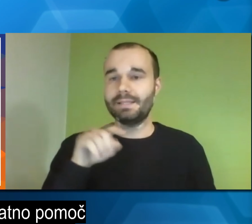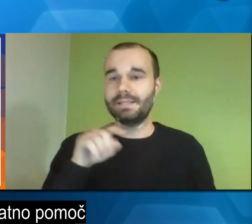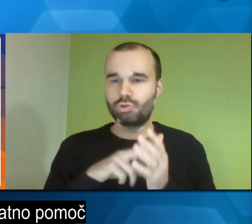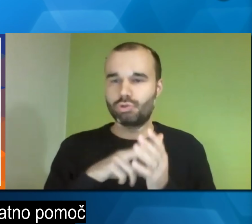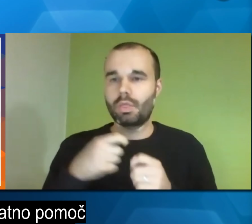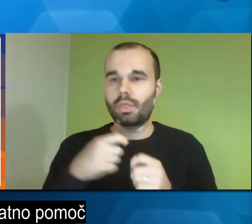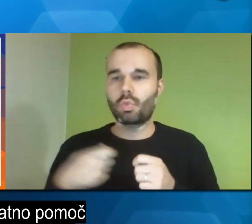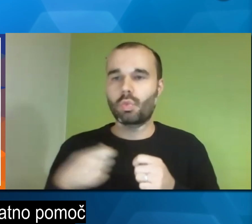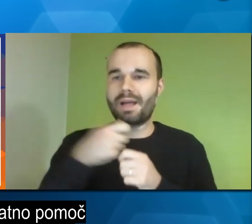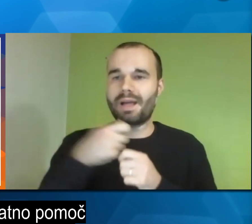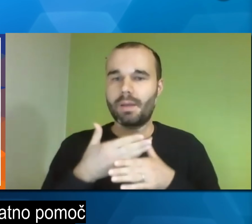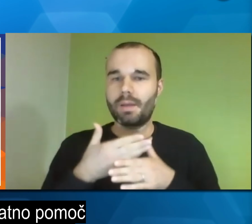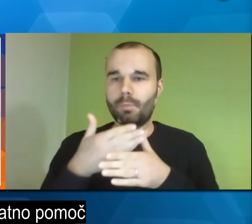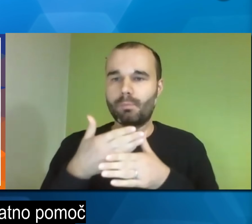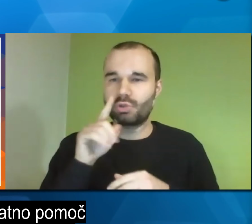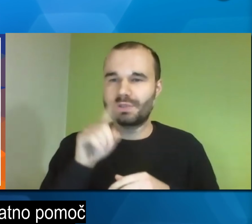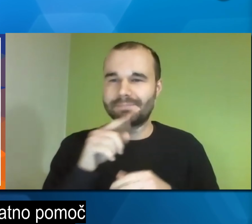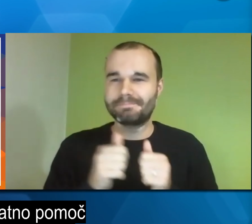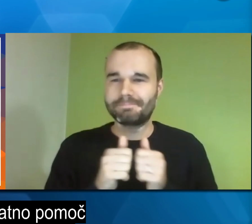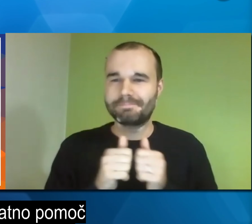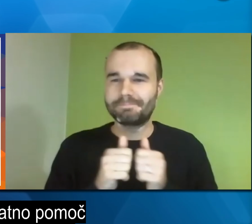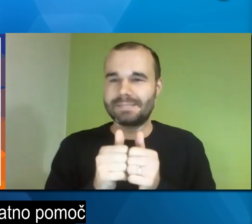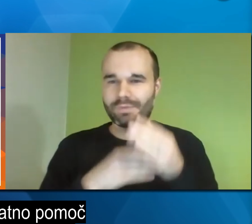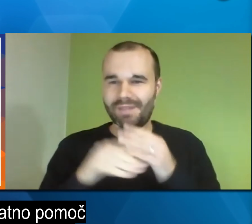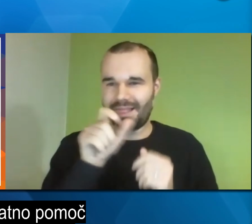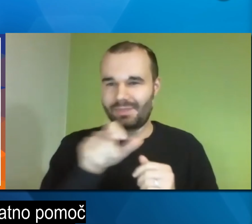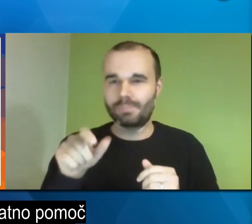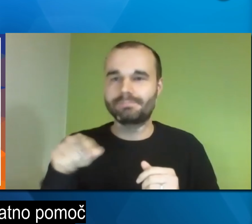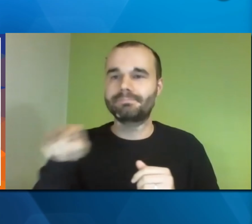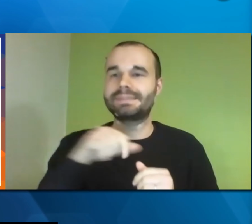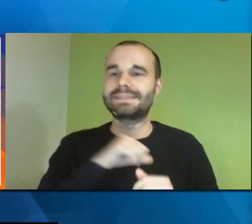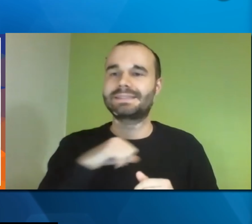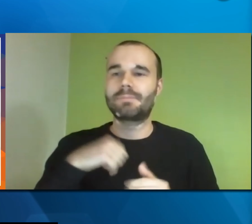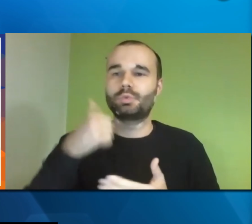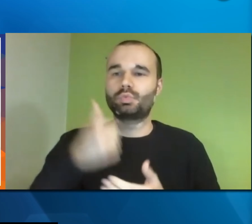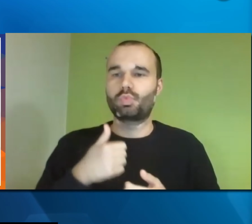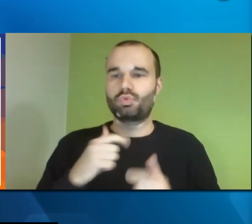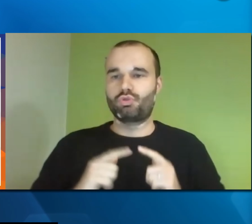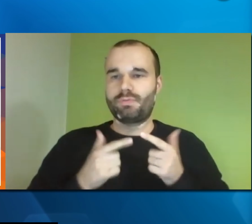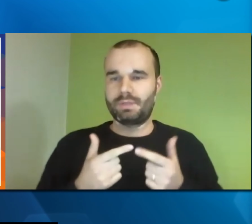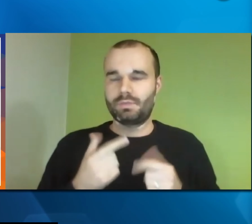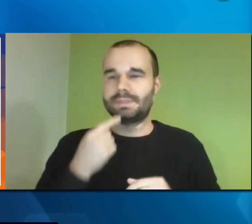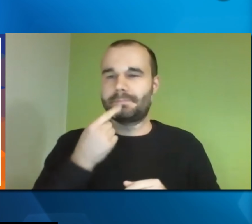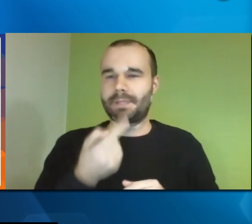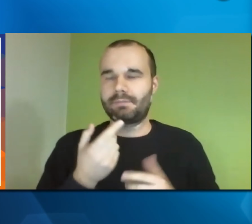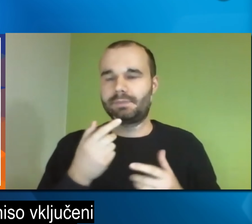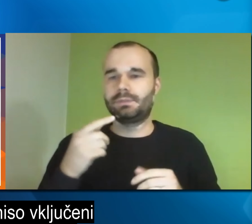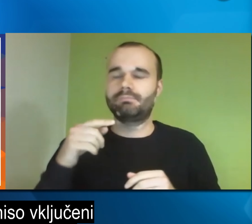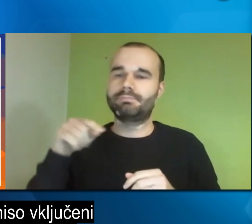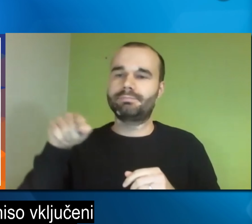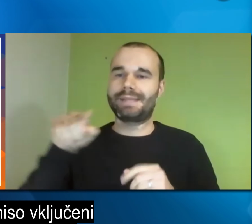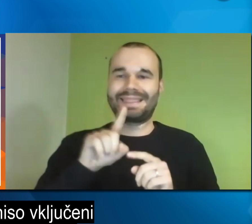in pa nudijo še dodatno pomoč in pa tudi spremstvo za invalide, ki samostojno živijo. To